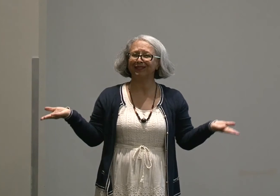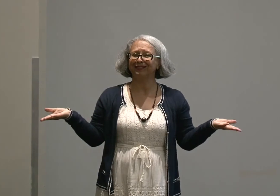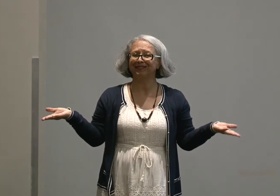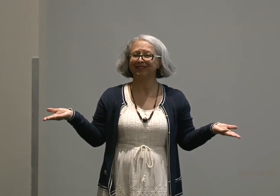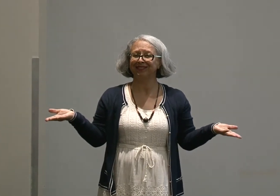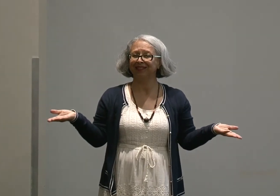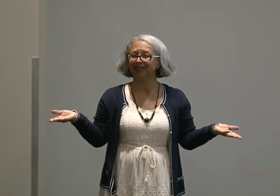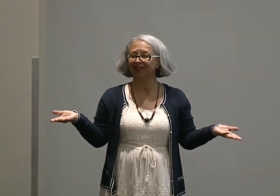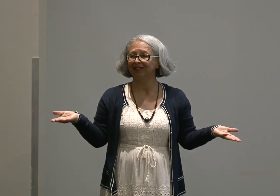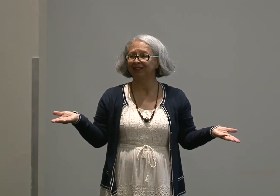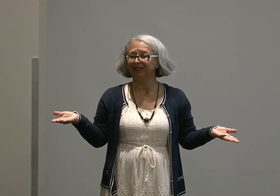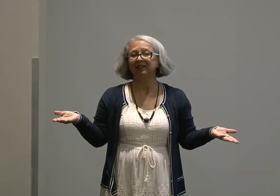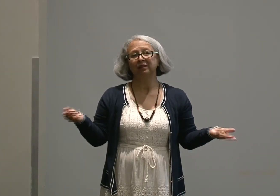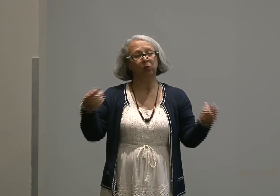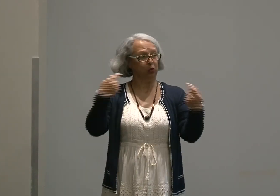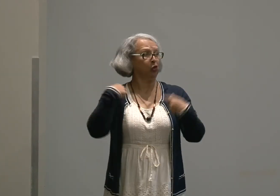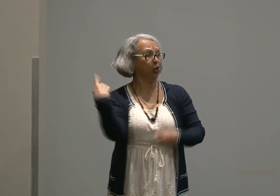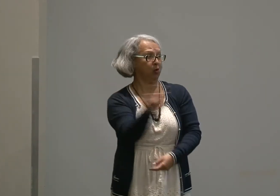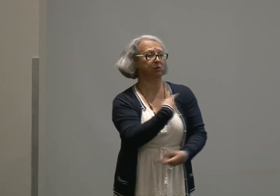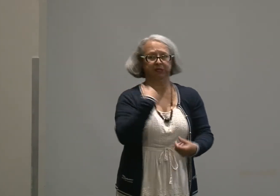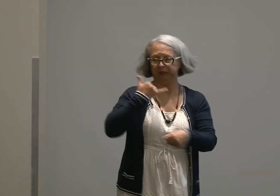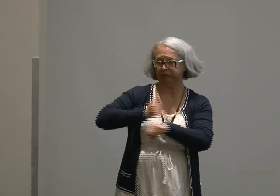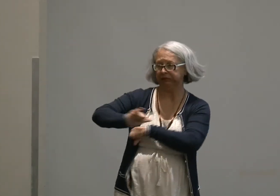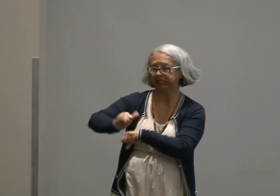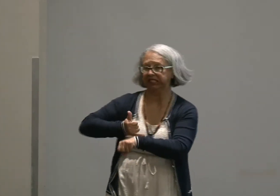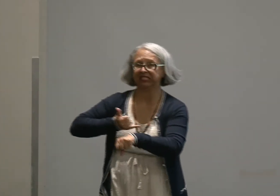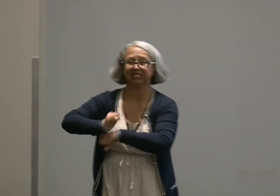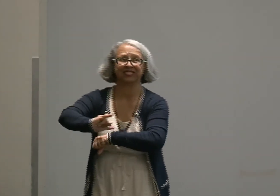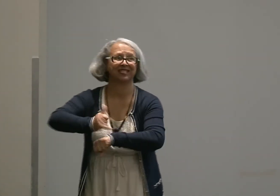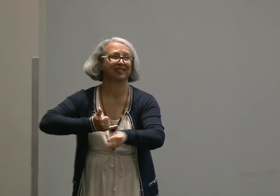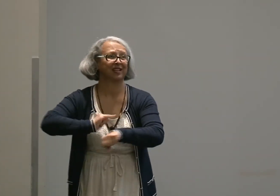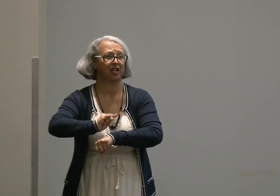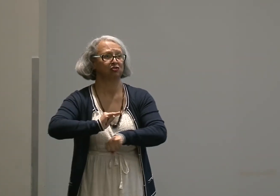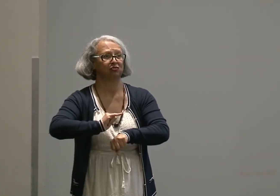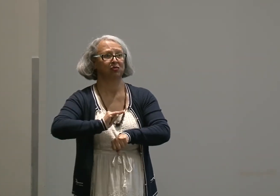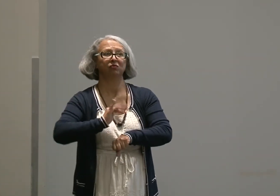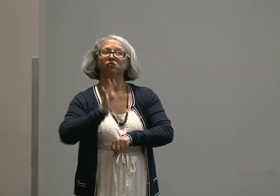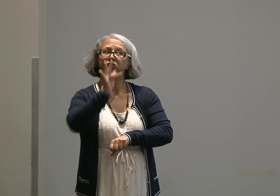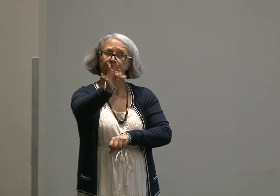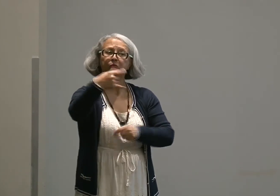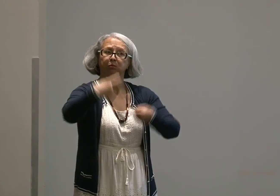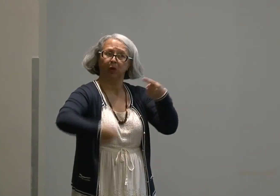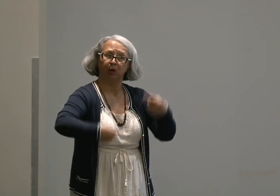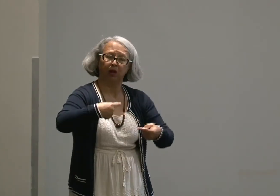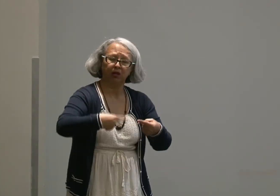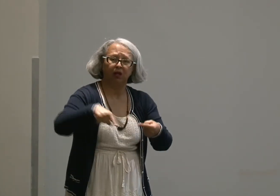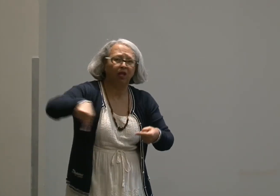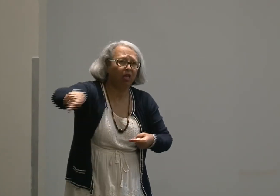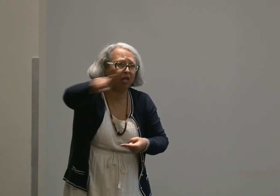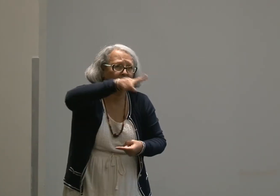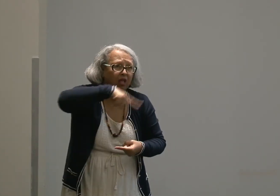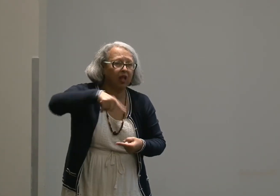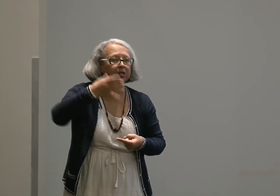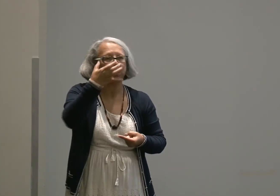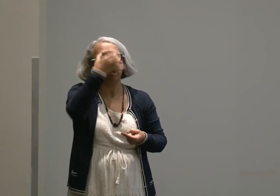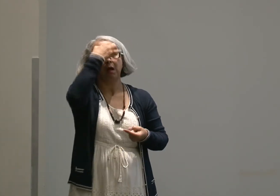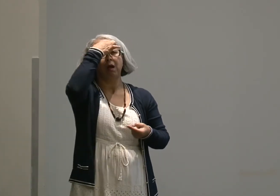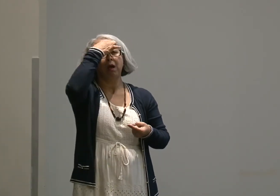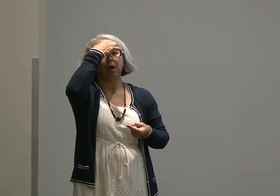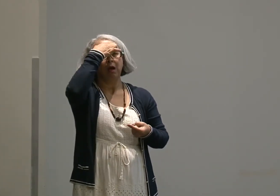Alguns professores de Libras esquecem de fazer essa adaptação nas suas estratégias. Isso